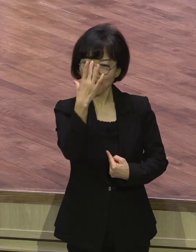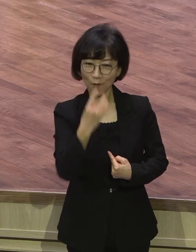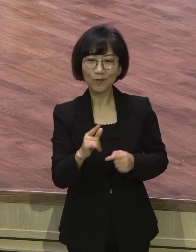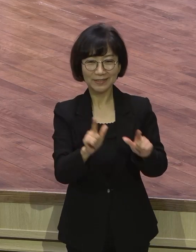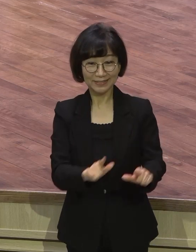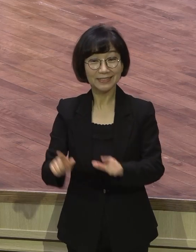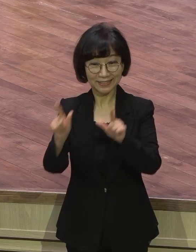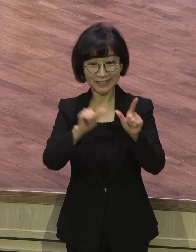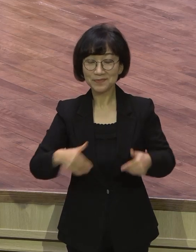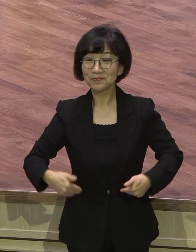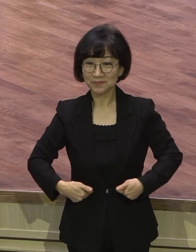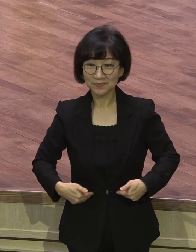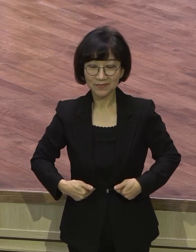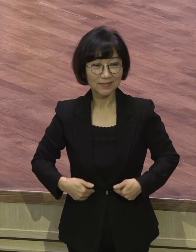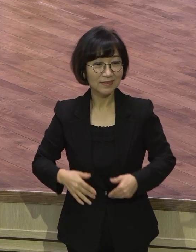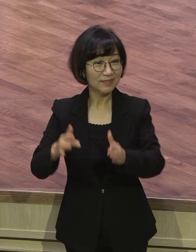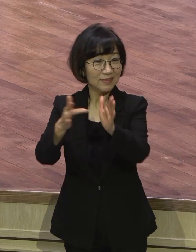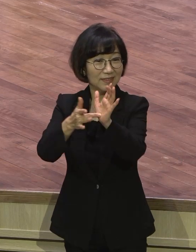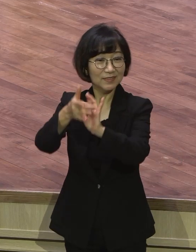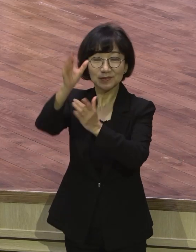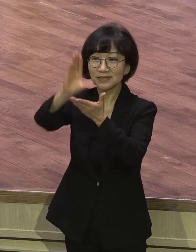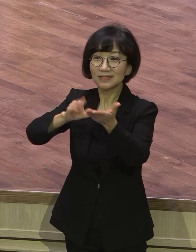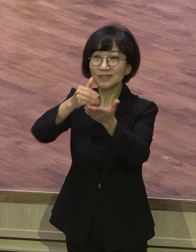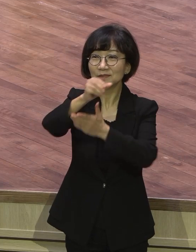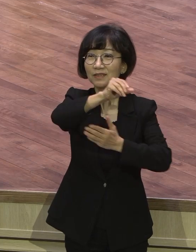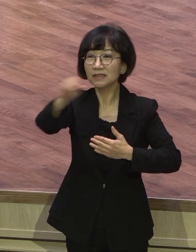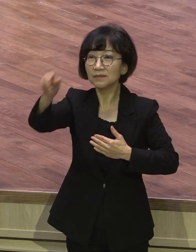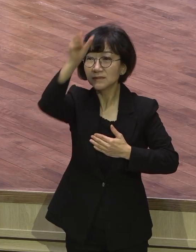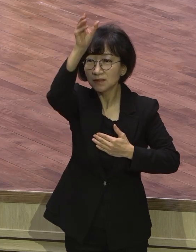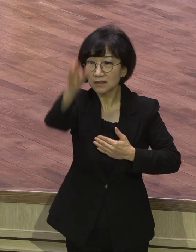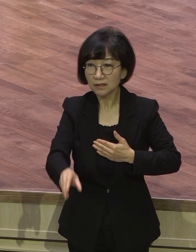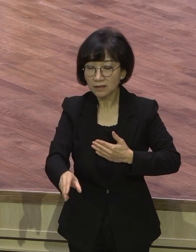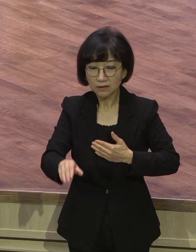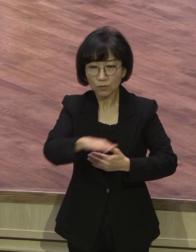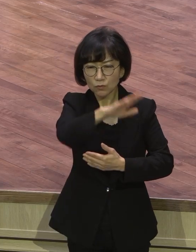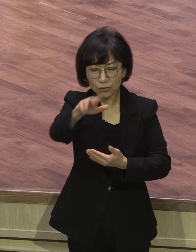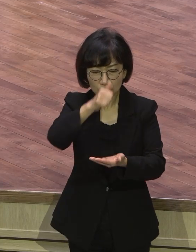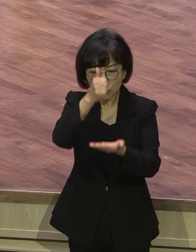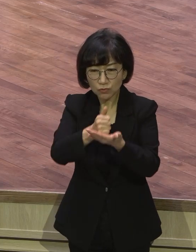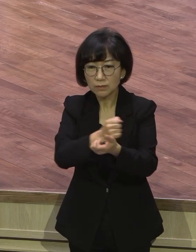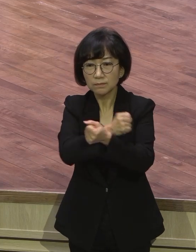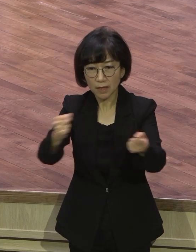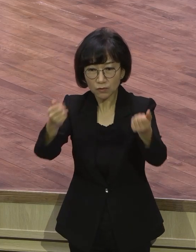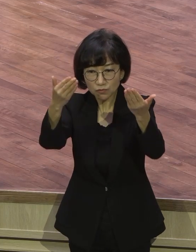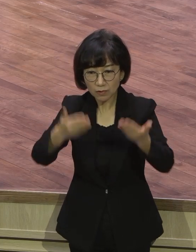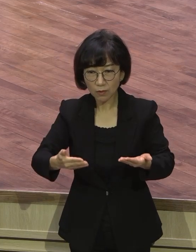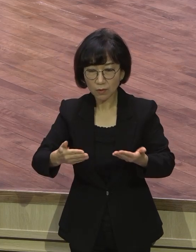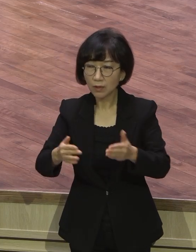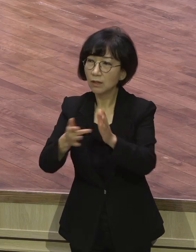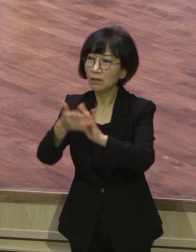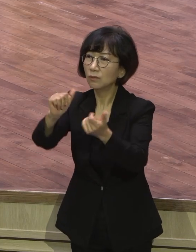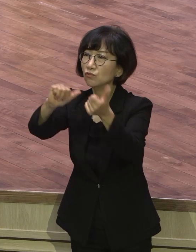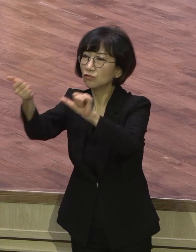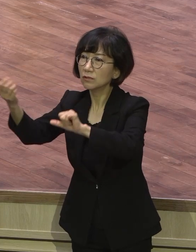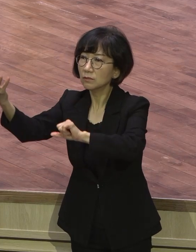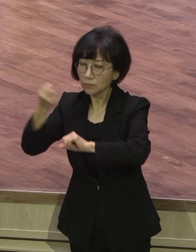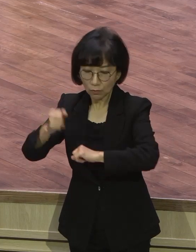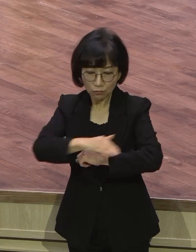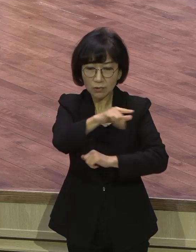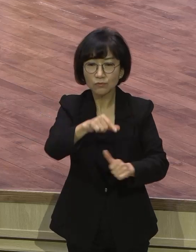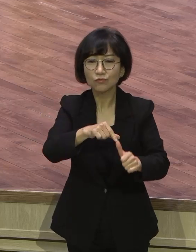예수, 걸리도의 십자가, 대속으로, 값으로 환산할 수 없는 희생을 통해서 우리에게 주어진